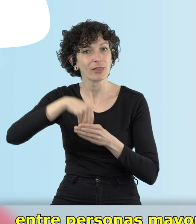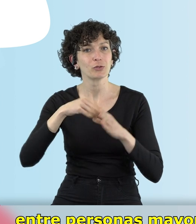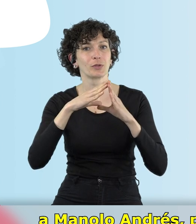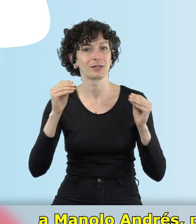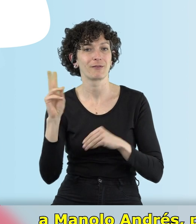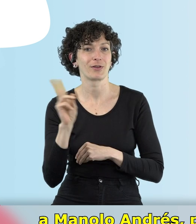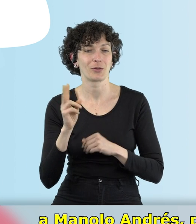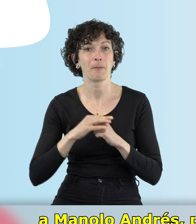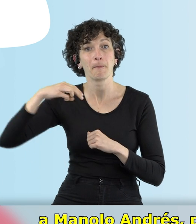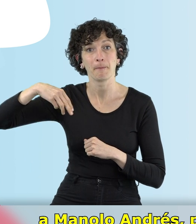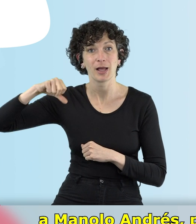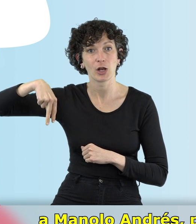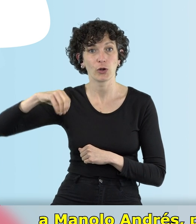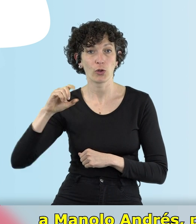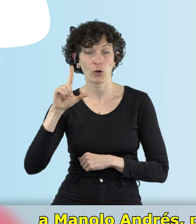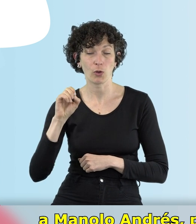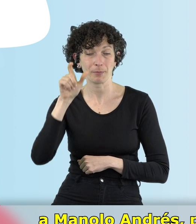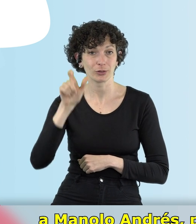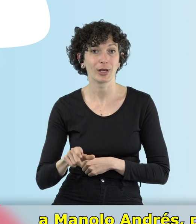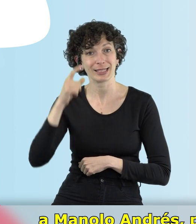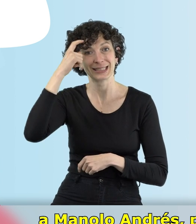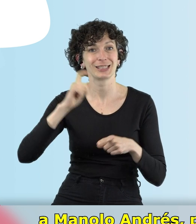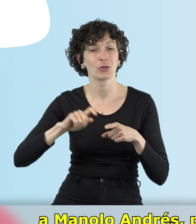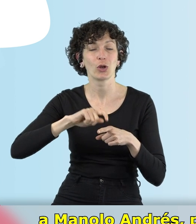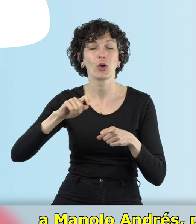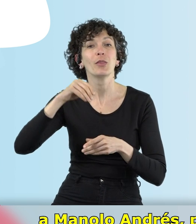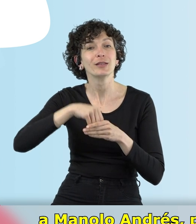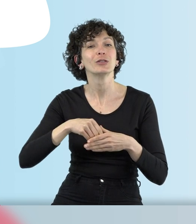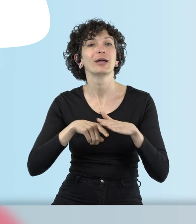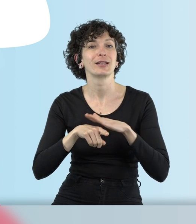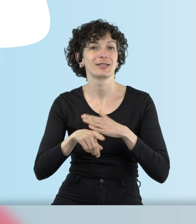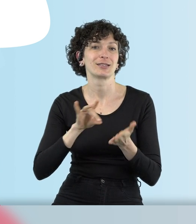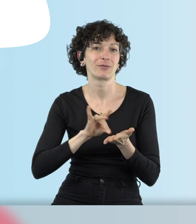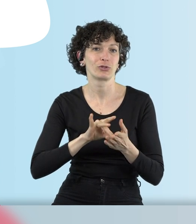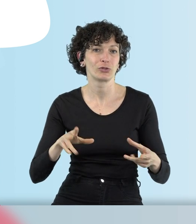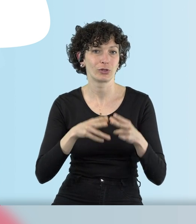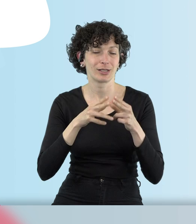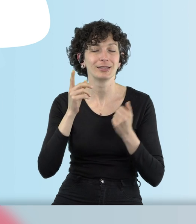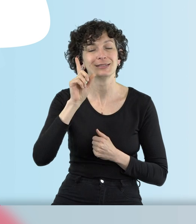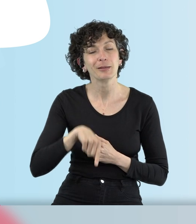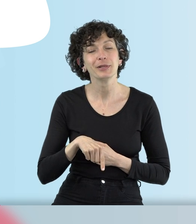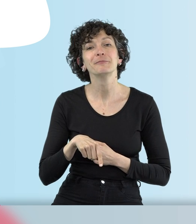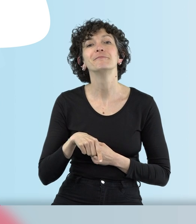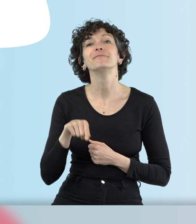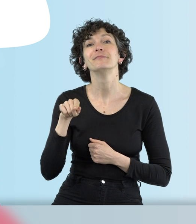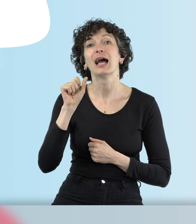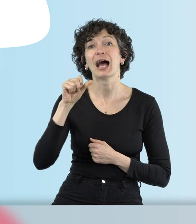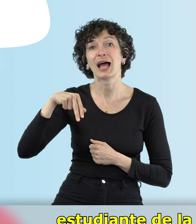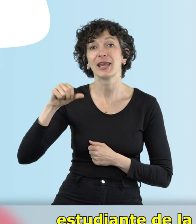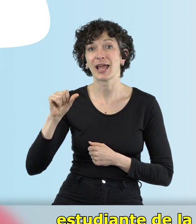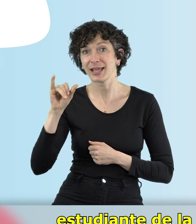de Valladolid. A Manolo Andrés, psicólogo de la Gerencia de Servicios Sociales. Y también contamos con